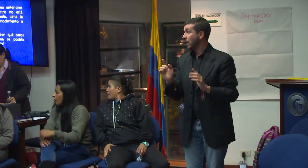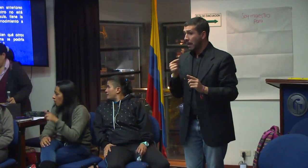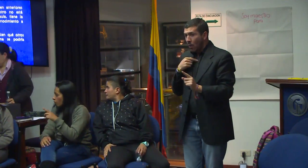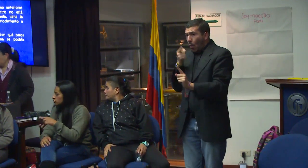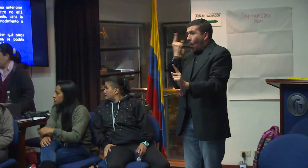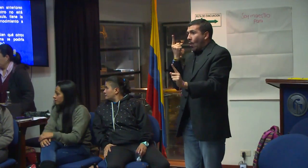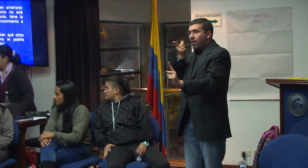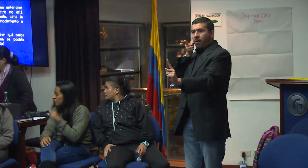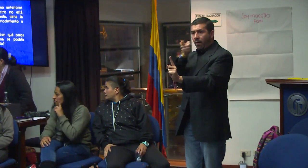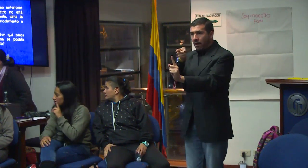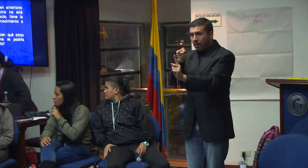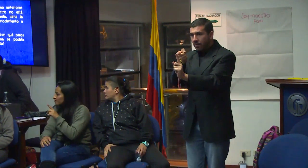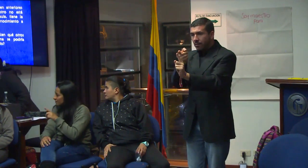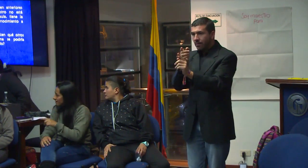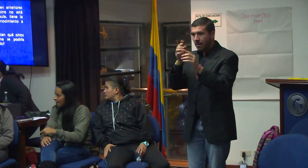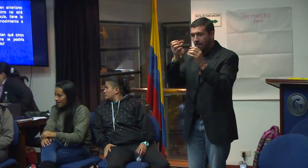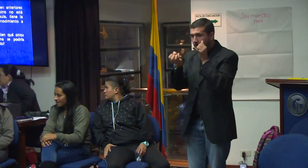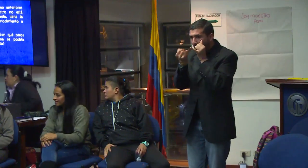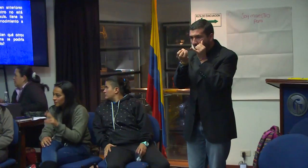unos procesos de discusión.